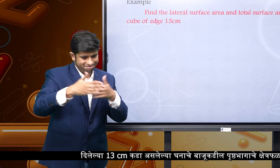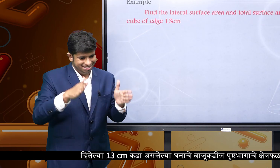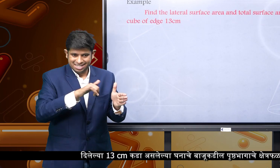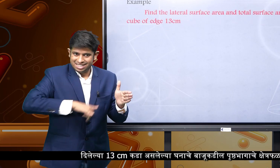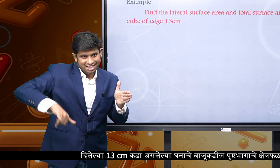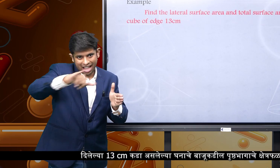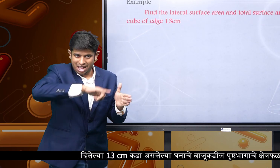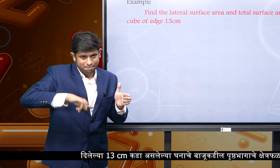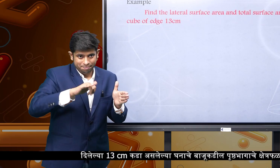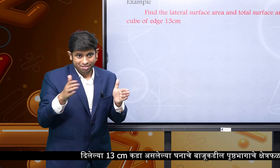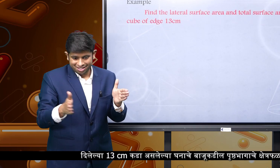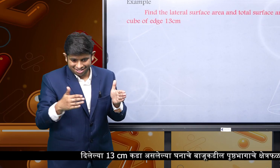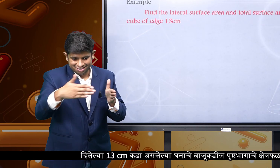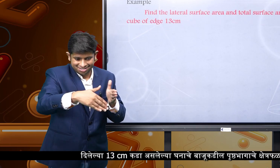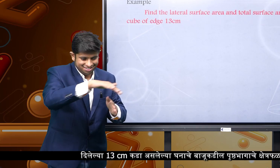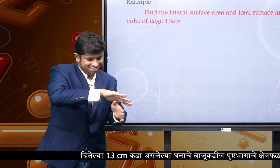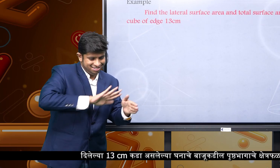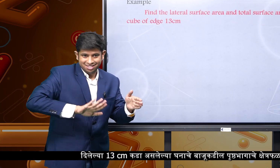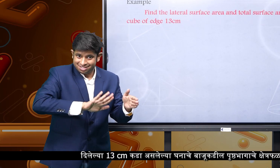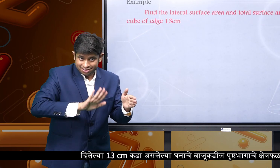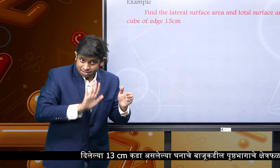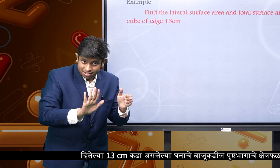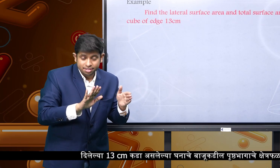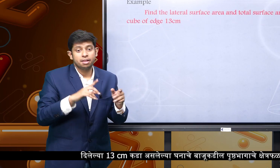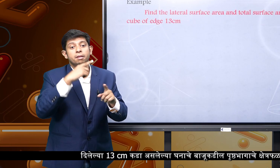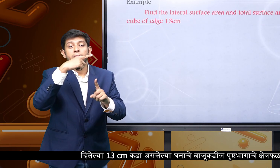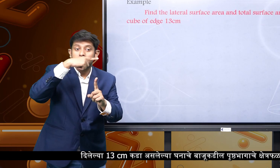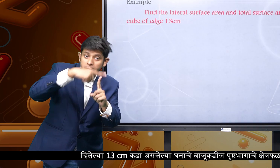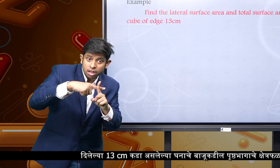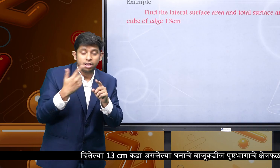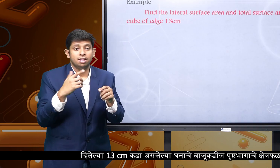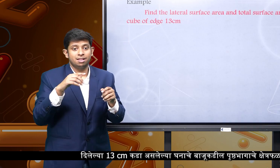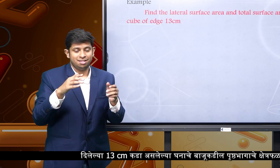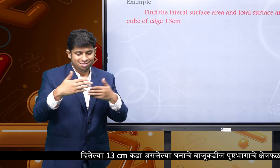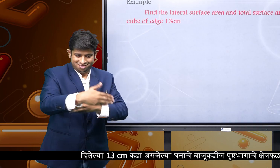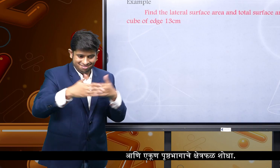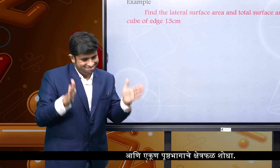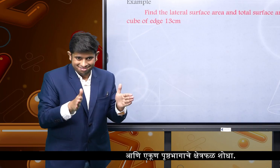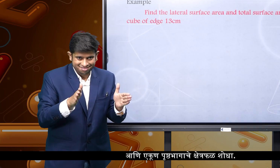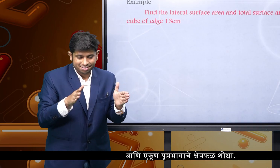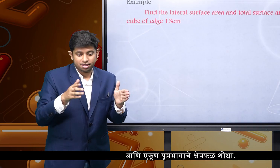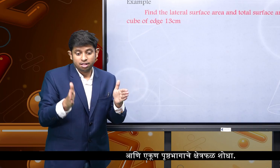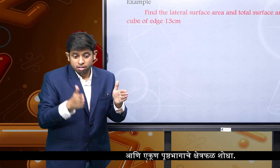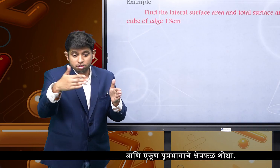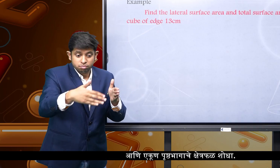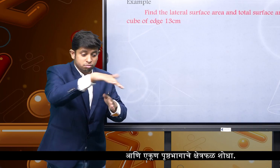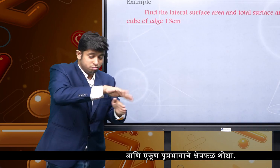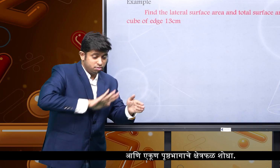दिलेल्या 13 सेंटीमीटर कडा असलेल्या घनाचे बाजूकडील पृष्ठभागाचे क्षेत्रफळ आणि एकूण पृष्ठभागाचे क्षेत्रफळ